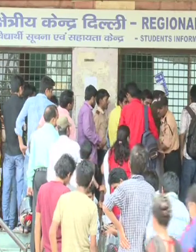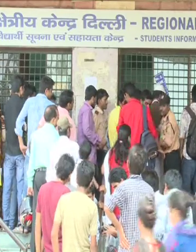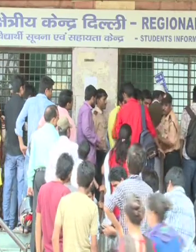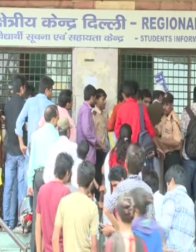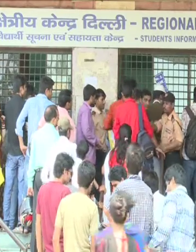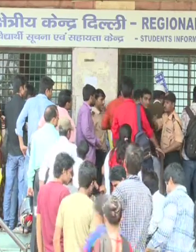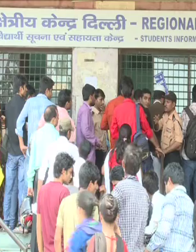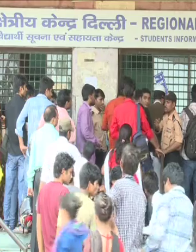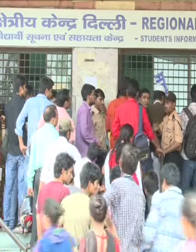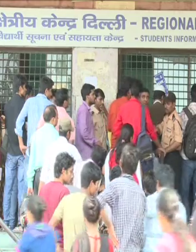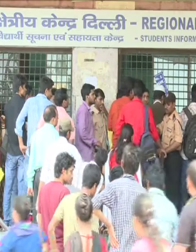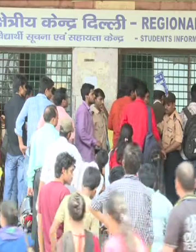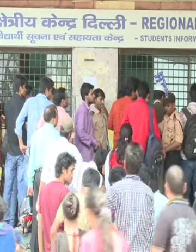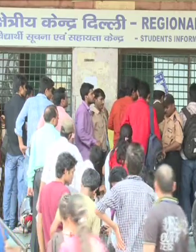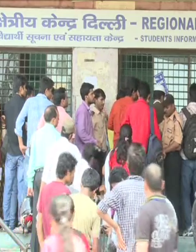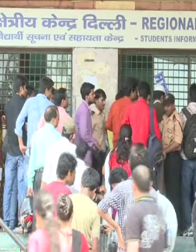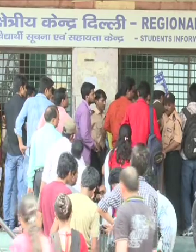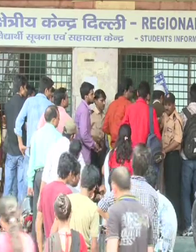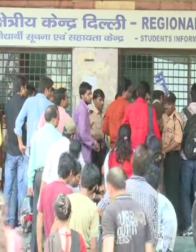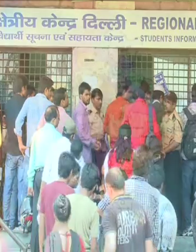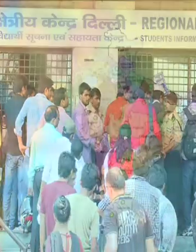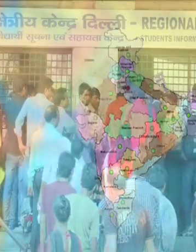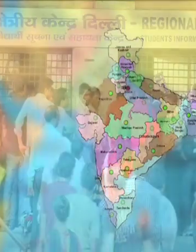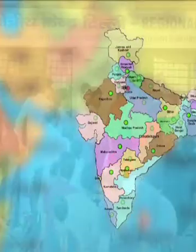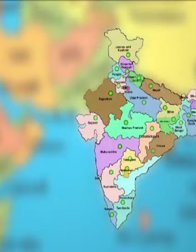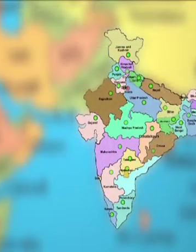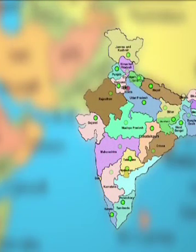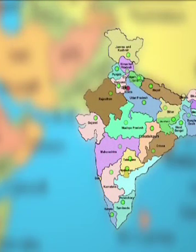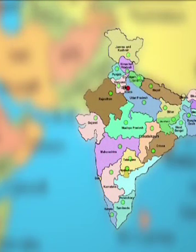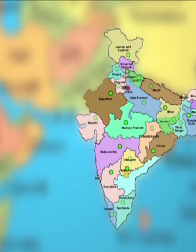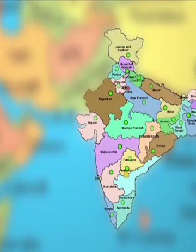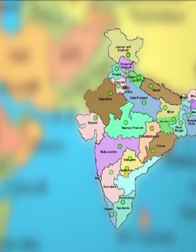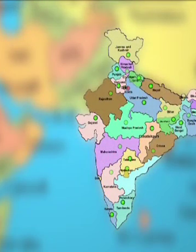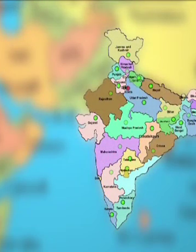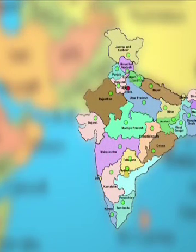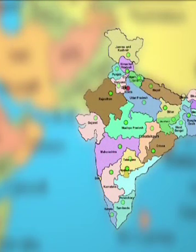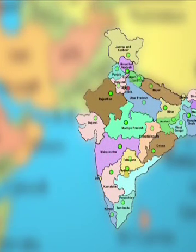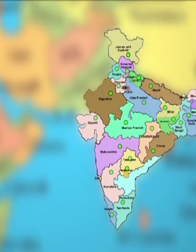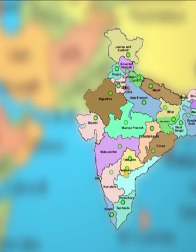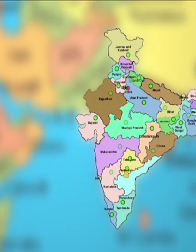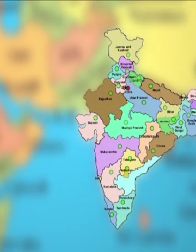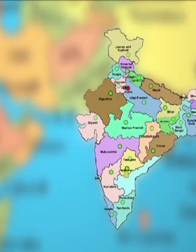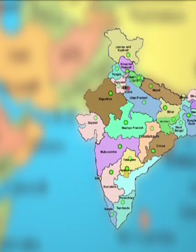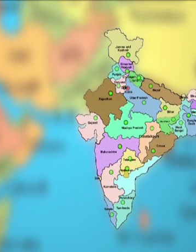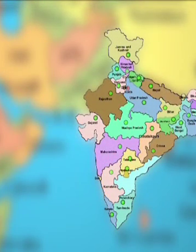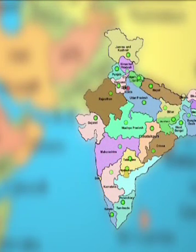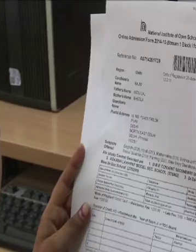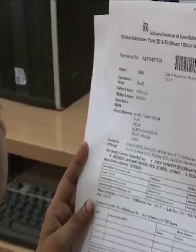प्रवेश फॉर्म का प्रिंट आउट NIOS के संबद्ध क्षेत्रीय केंद्रों पर 10 दिनों में पहुंच जाना चाहिए,